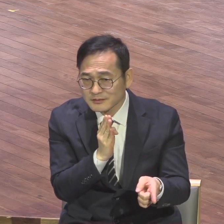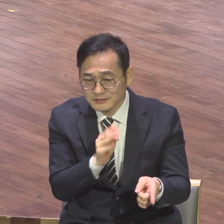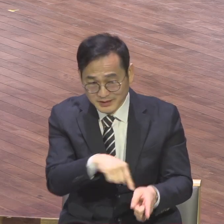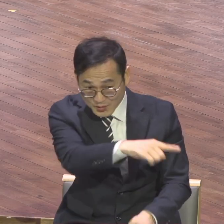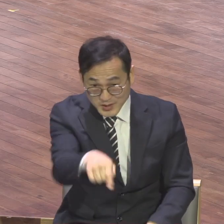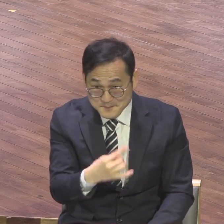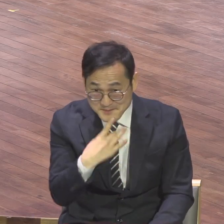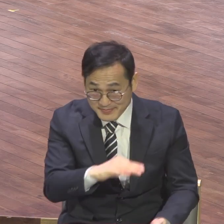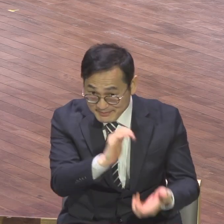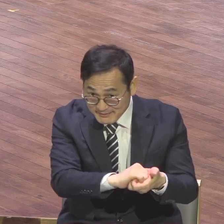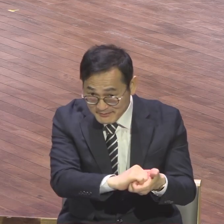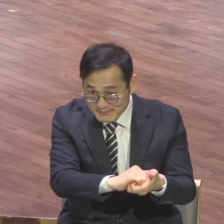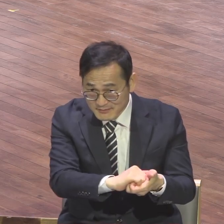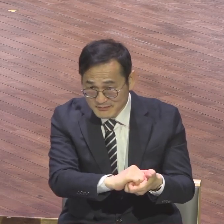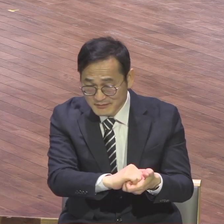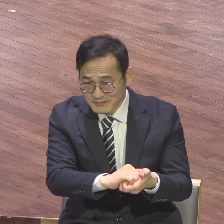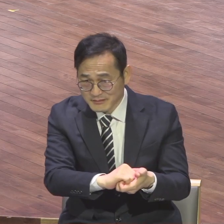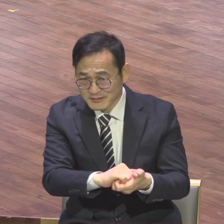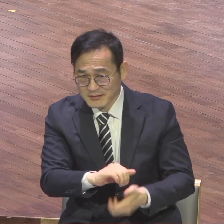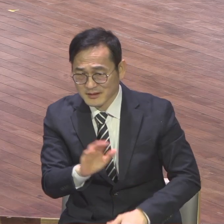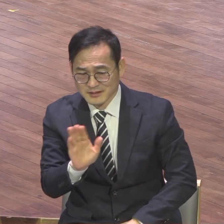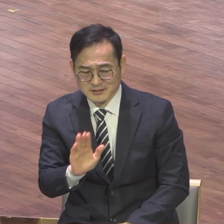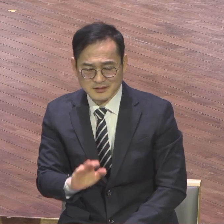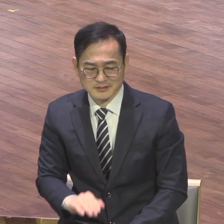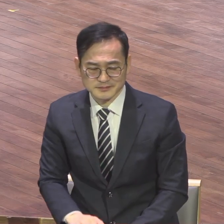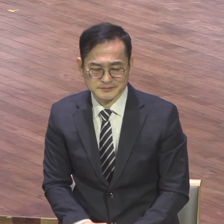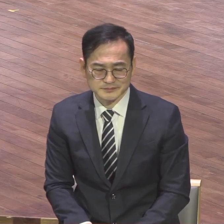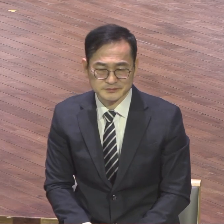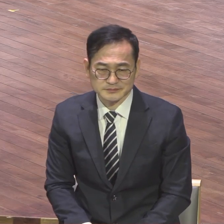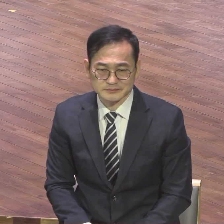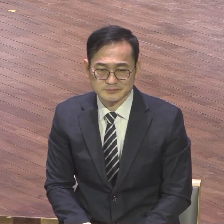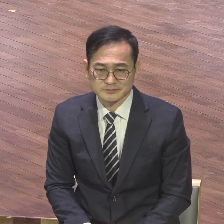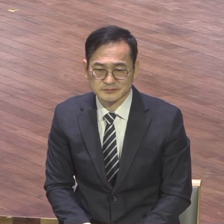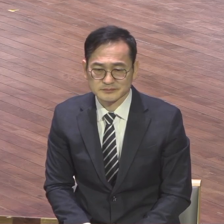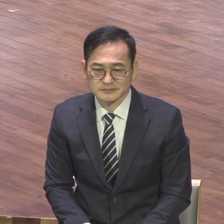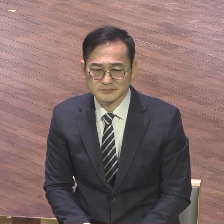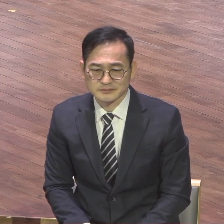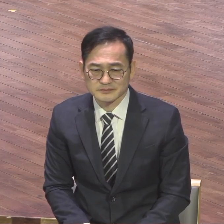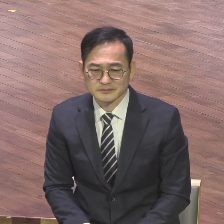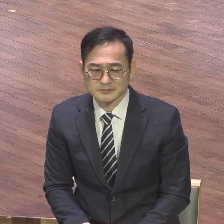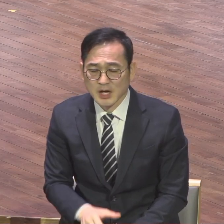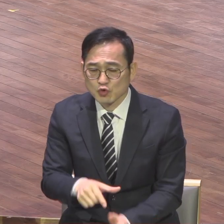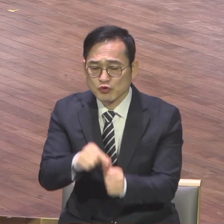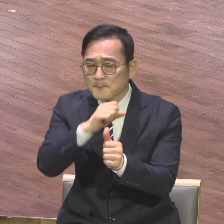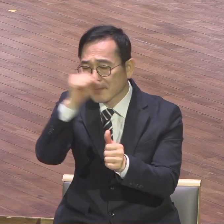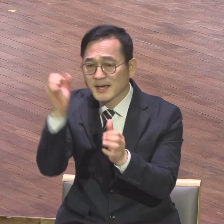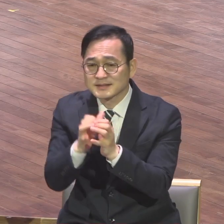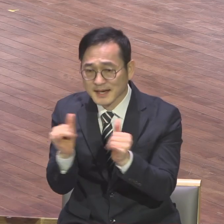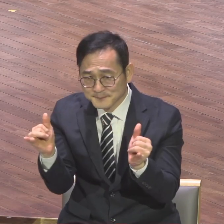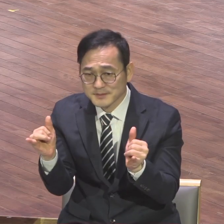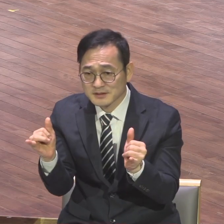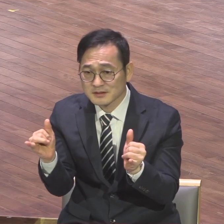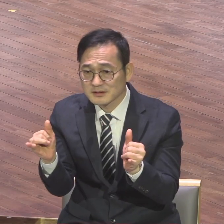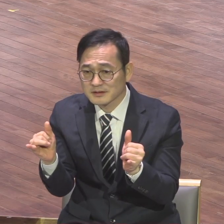결코 놓치지 말아야 될 부분이 뭐냐? 기존 신자들, 구원받은 기존